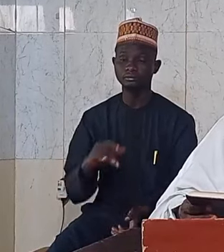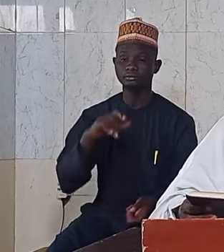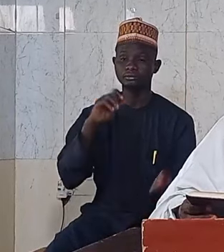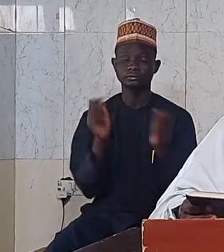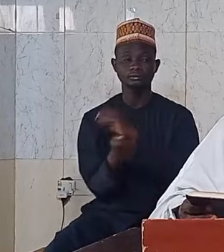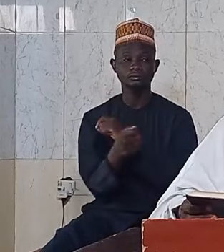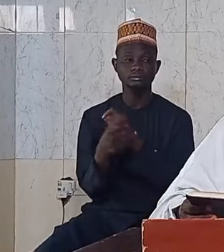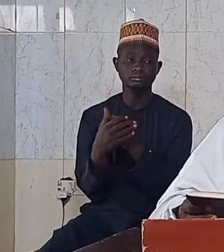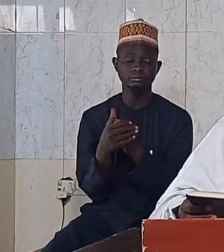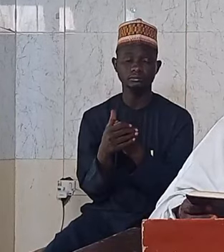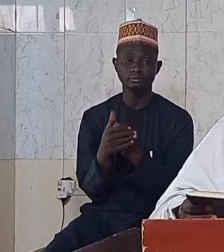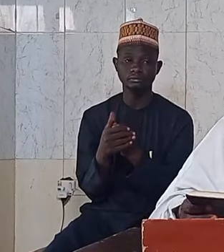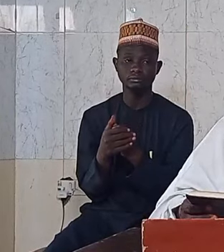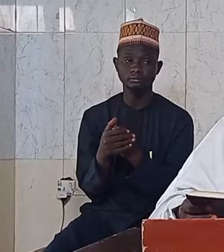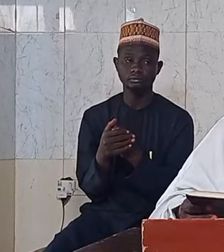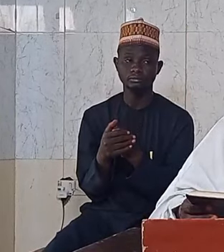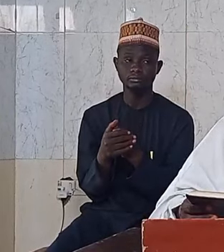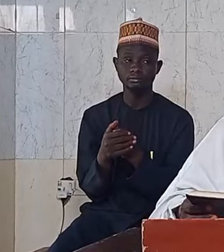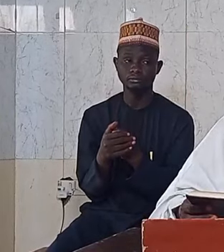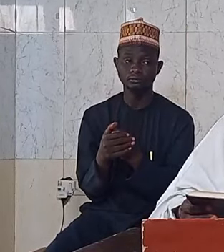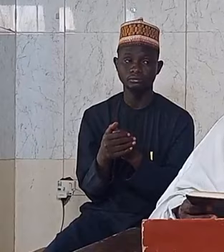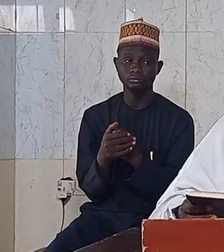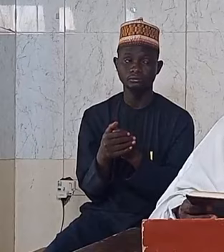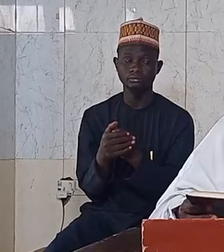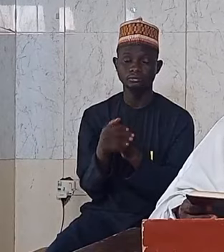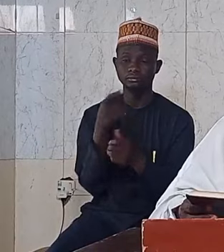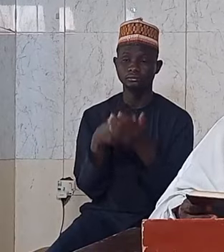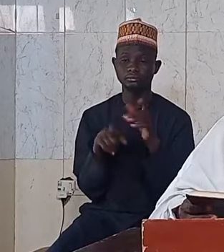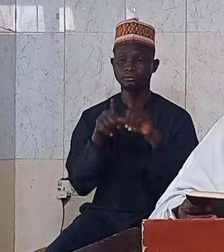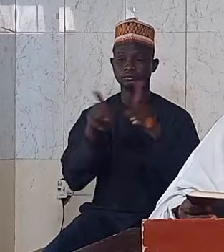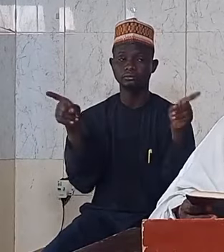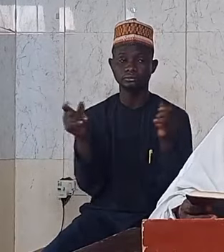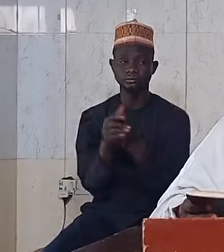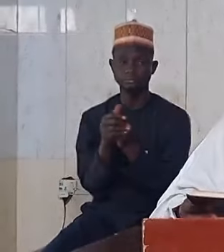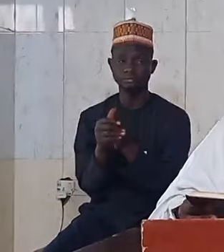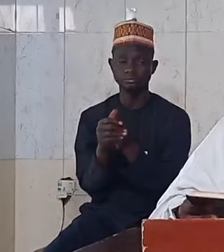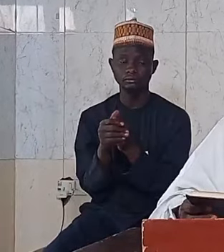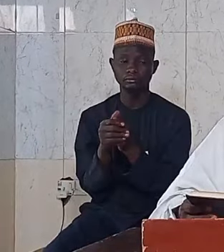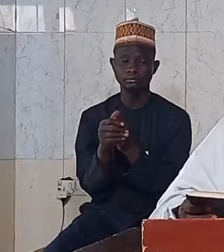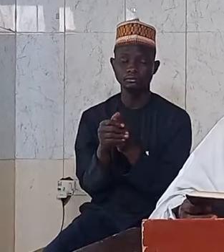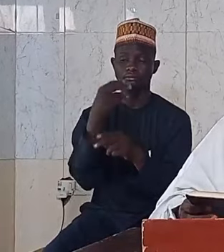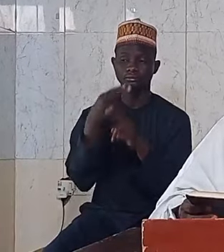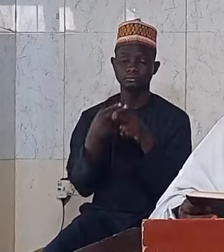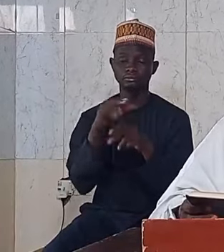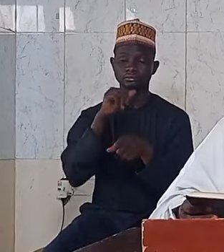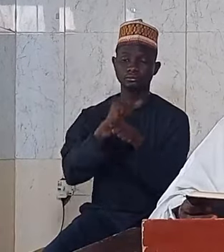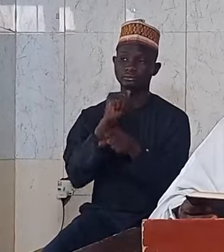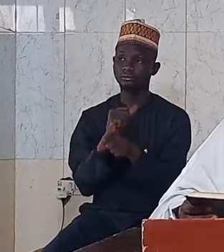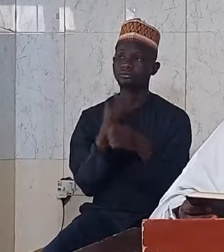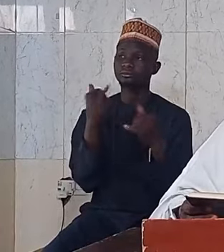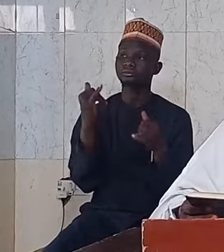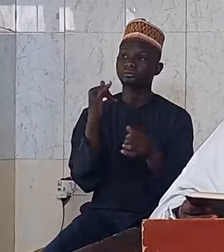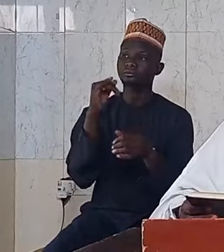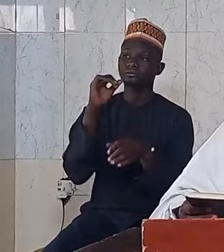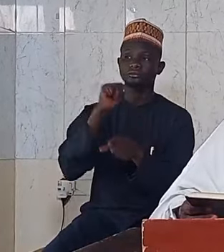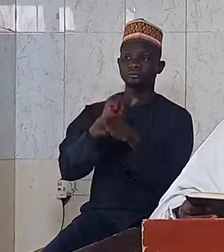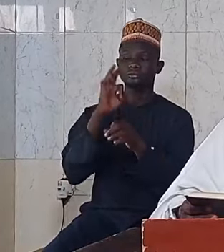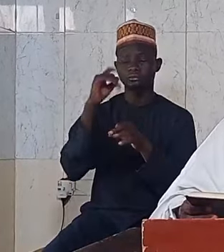da al-muqtadi mai bambanci المقتضي اسم فاعل تو أن الإيمان